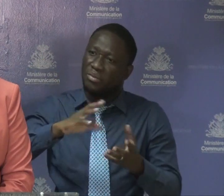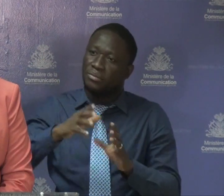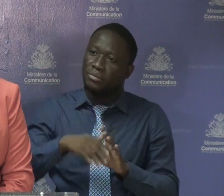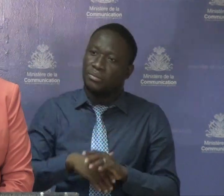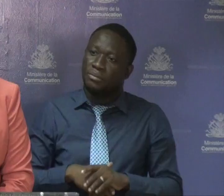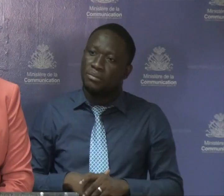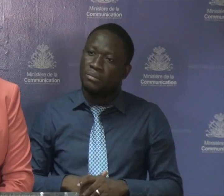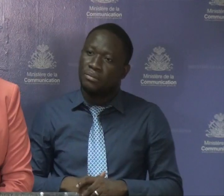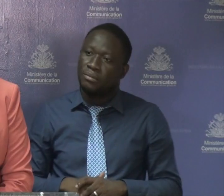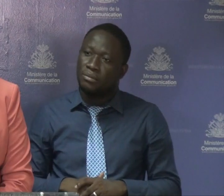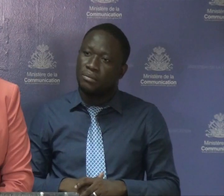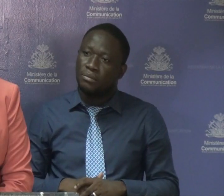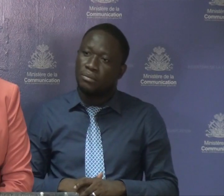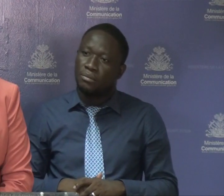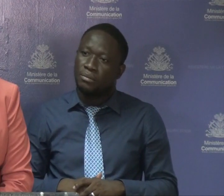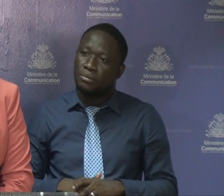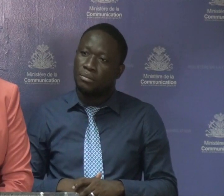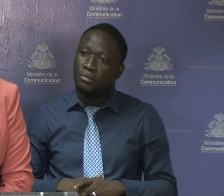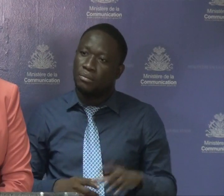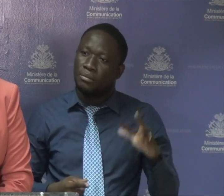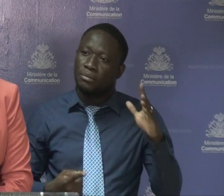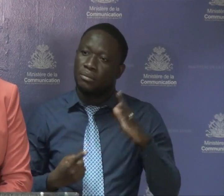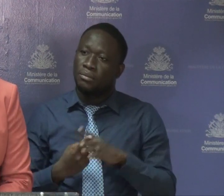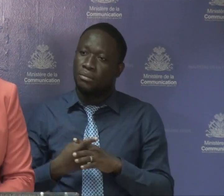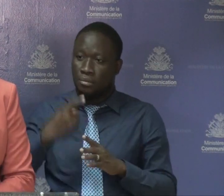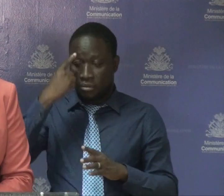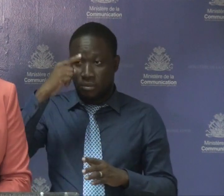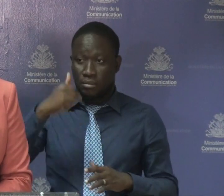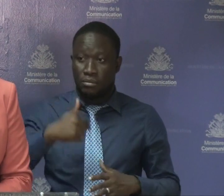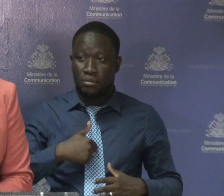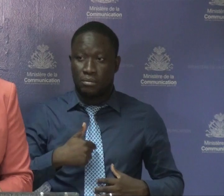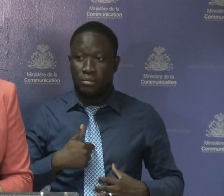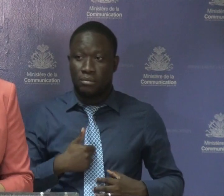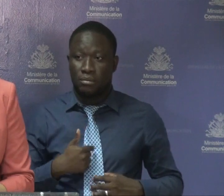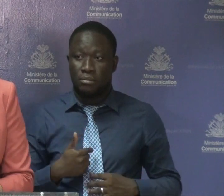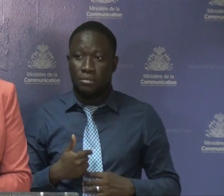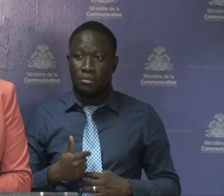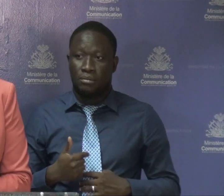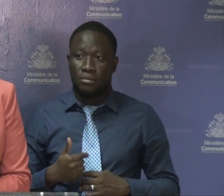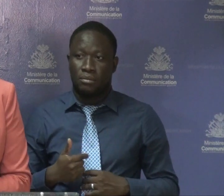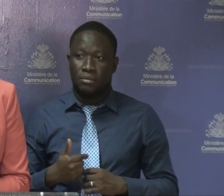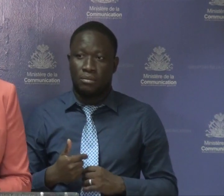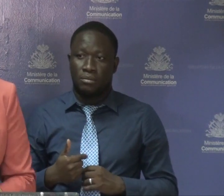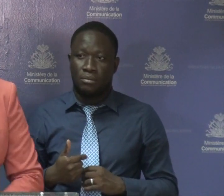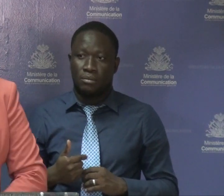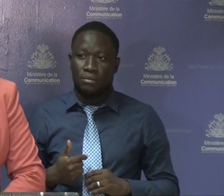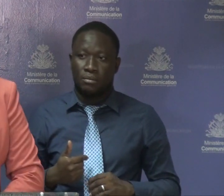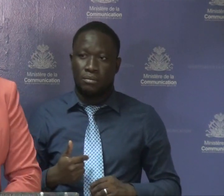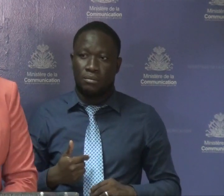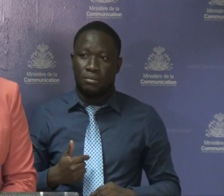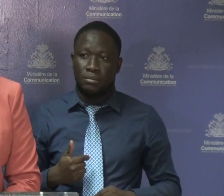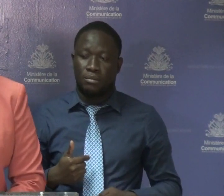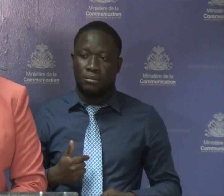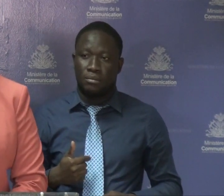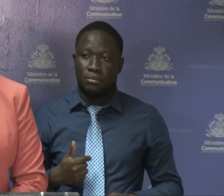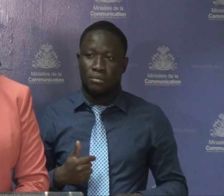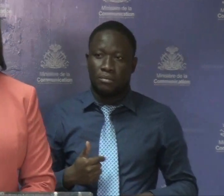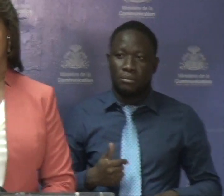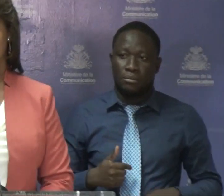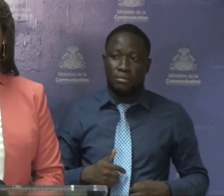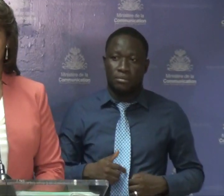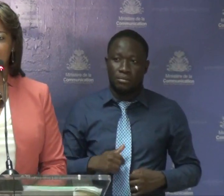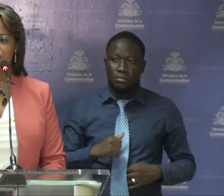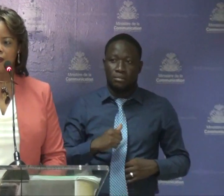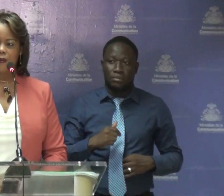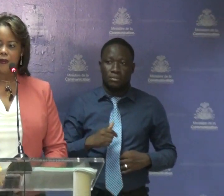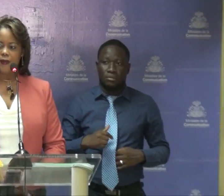poésie, il paraît pour moi un peu galvauder l'esprit que Félix Maurice Oléwa